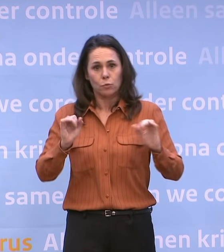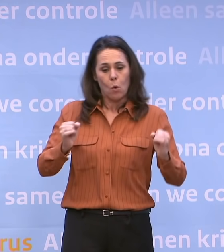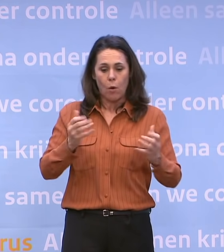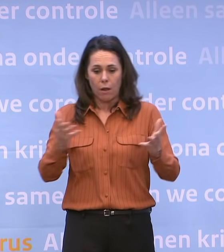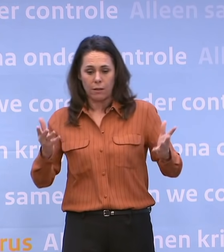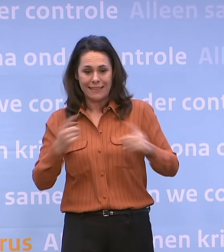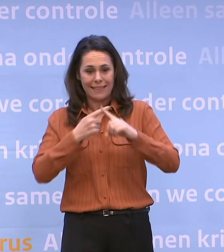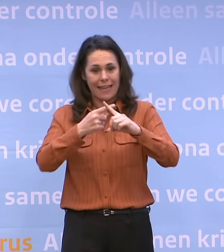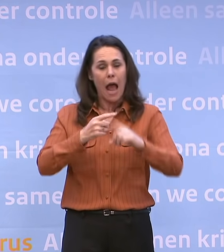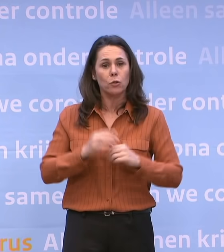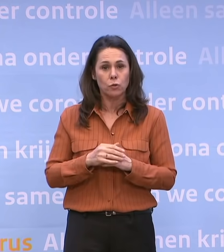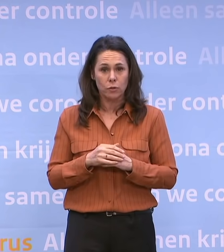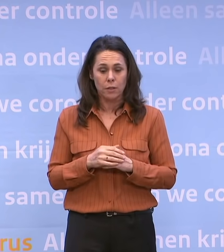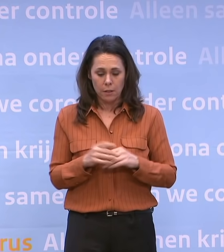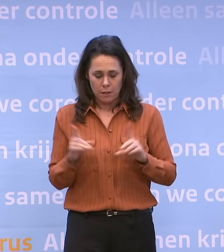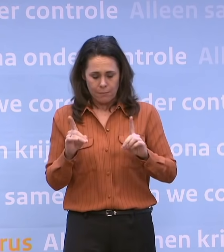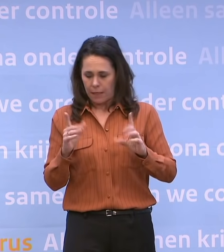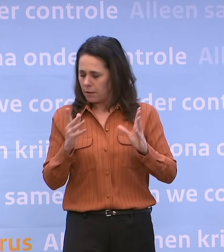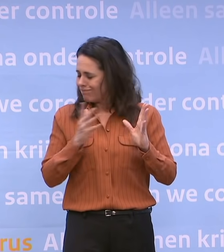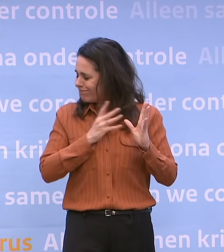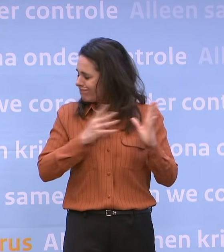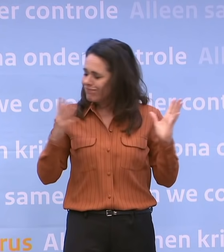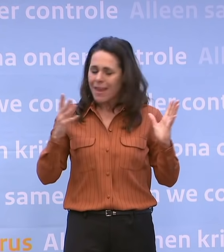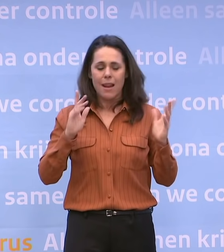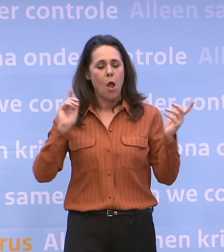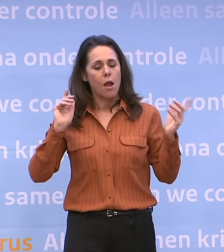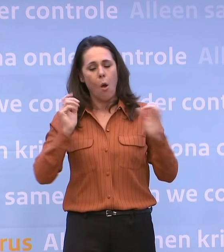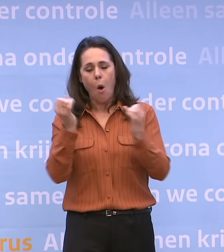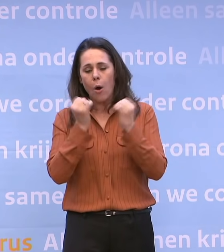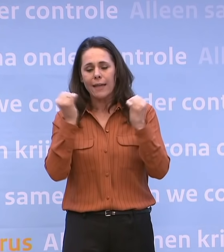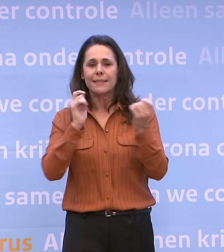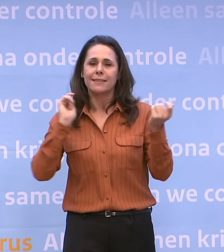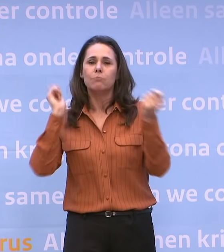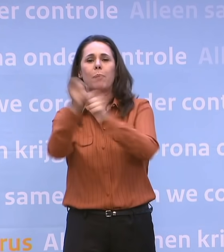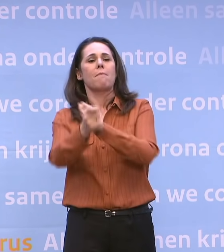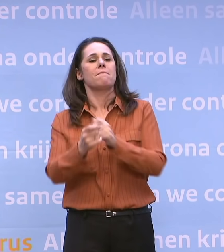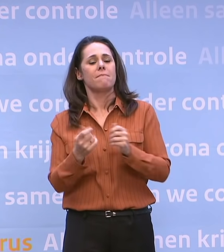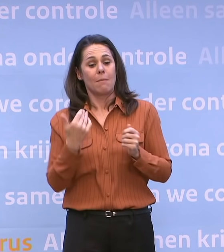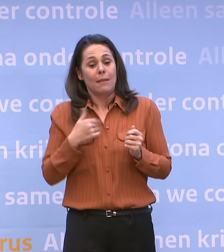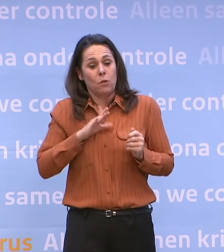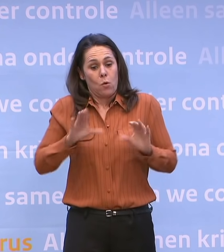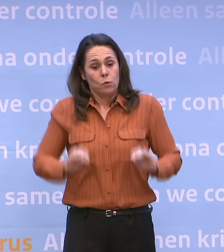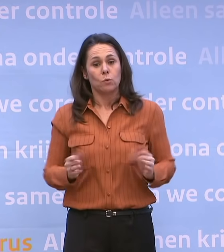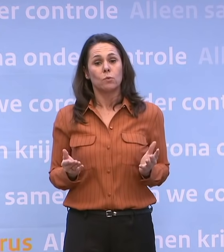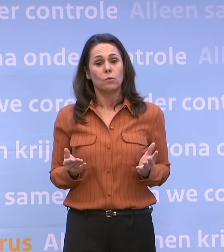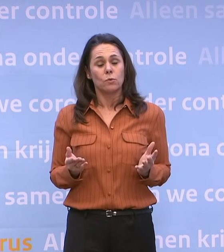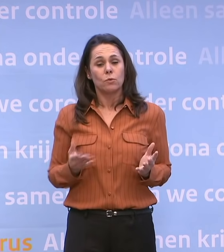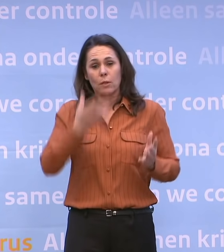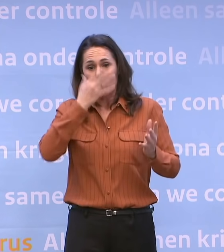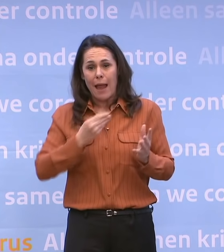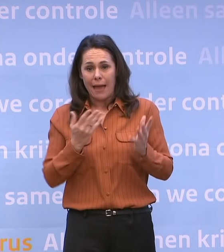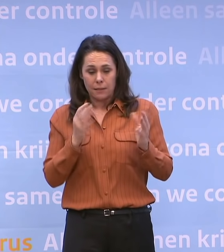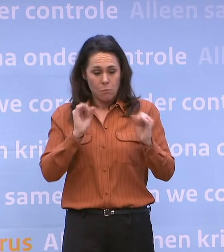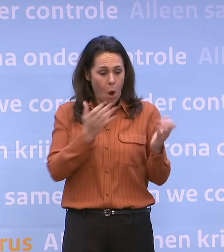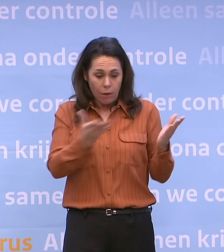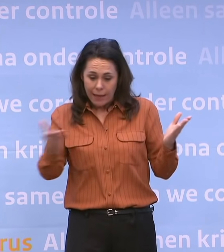In ziekenhuis. Het betekent echt dat ze werkelijk hun hele organisatie moeten omgooien. Men doet dat ook. Ja, en dan blijkt er heel erg veel mogelijk te zijn. Ik